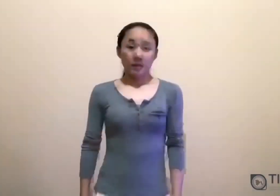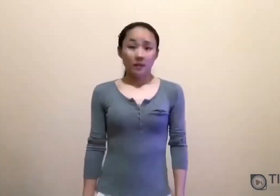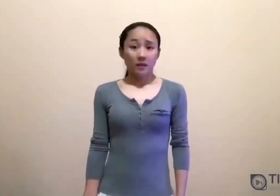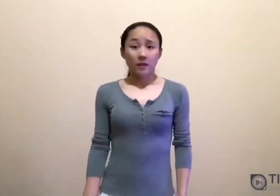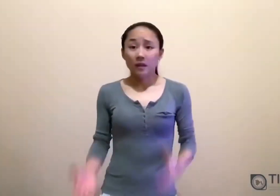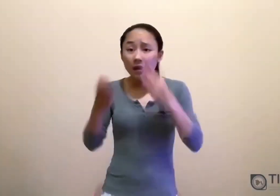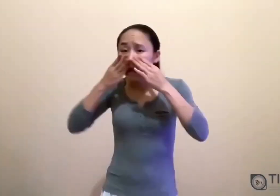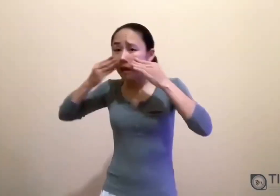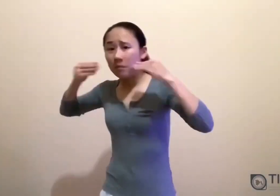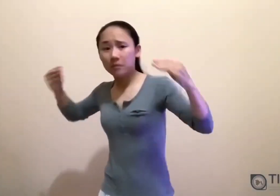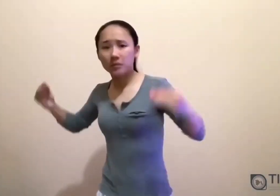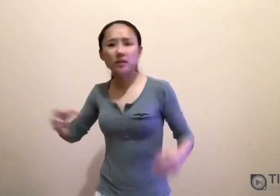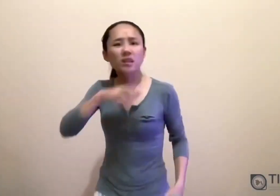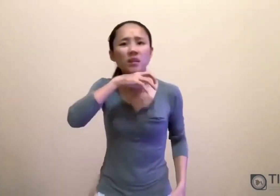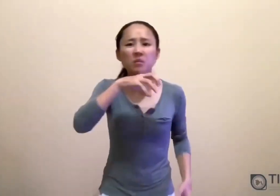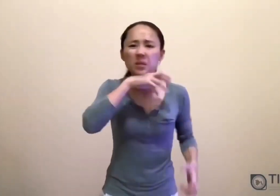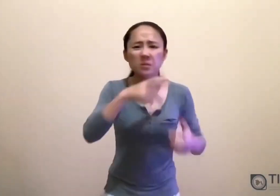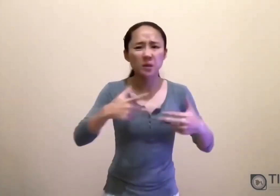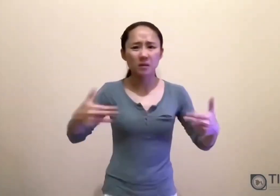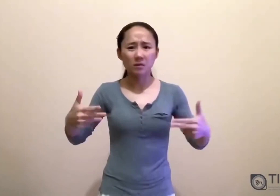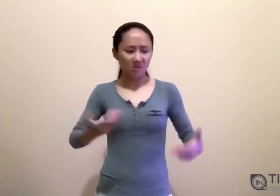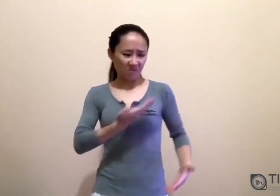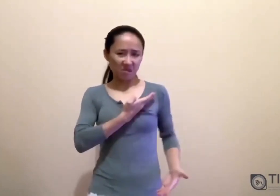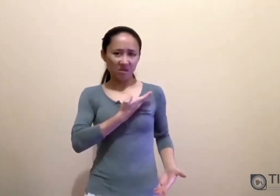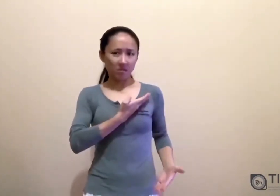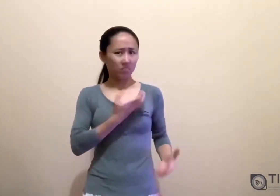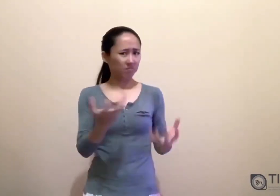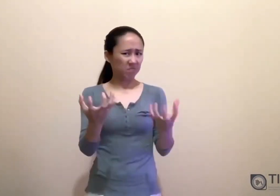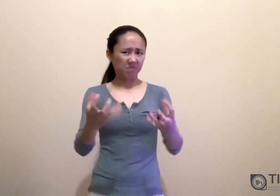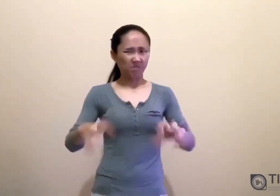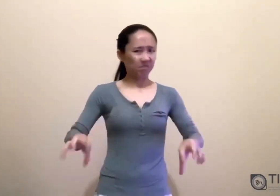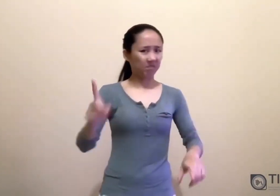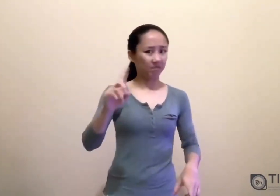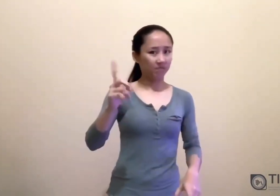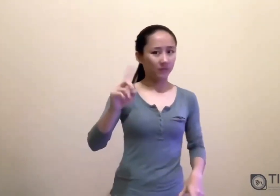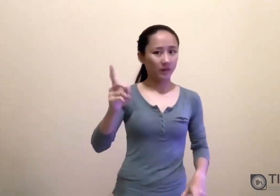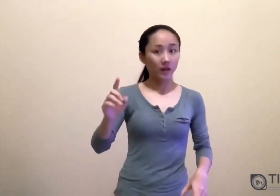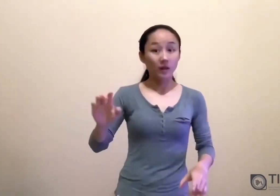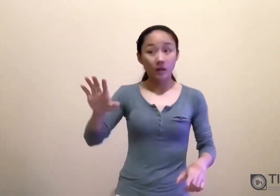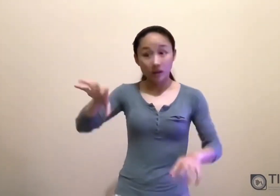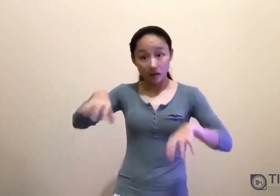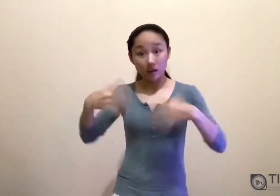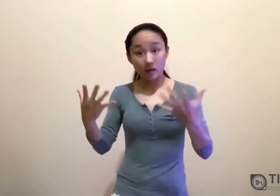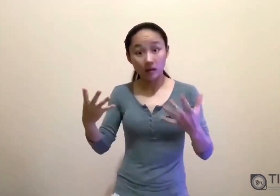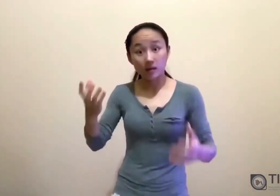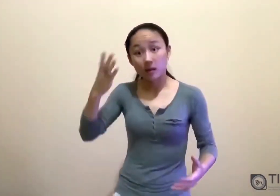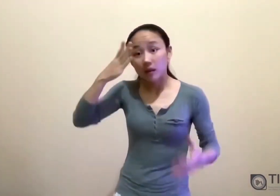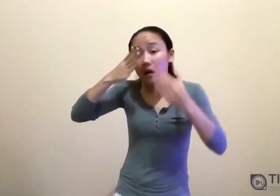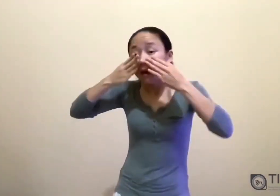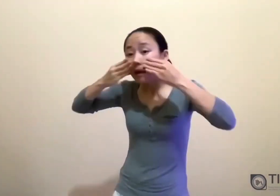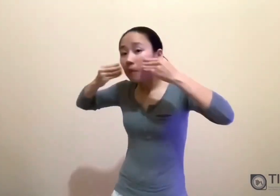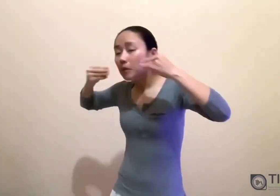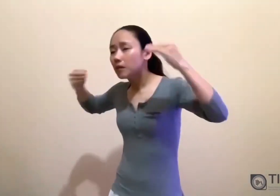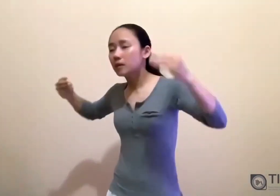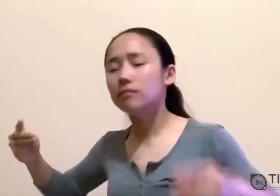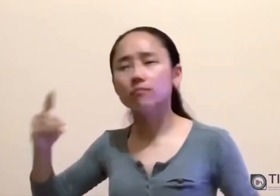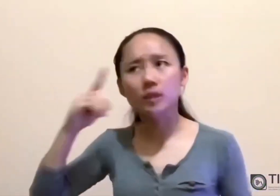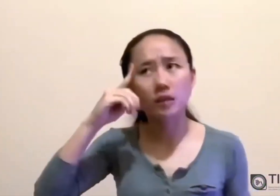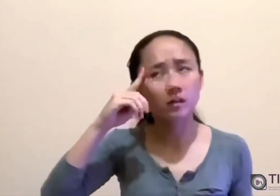malvada. A raposa não tinha amigos. Por esse motivo, sempre estava